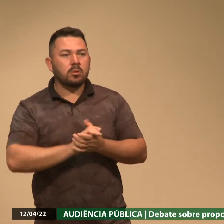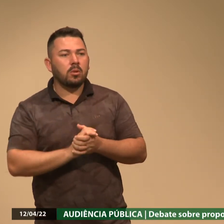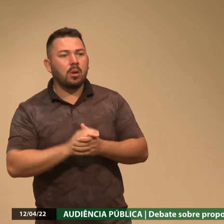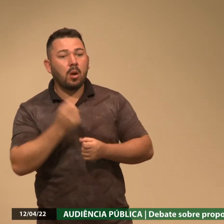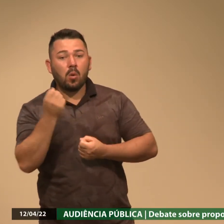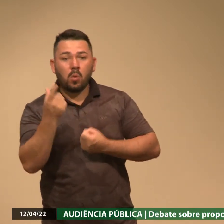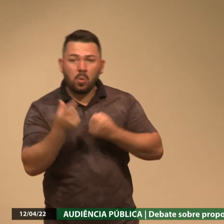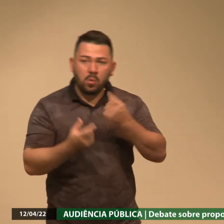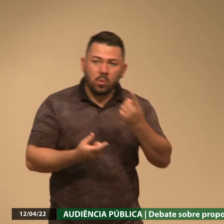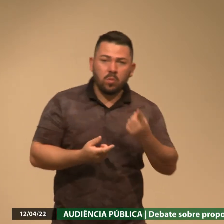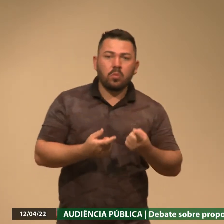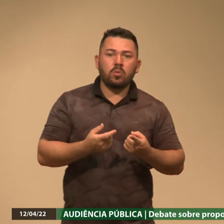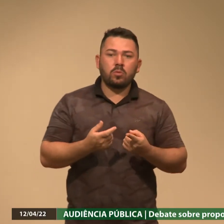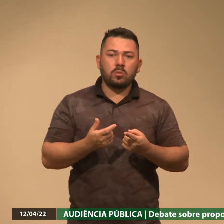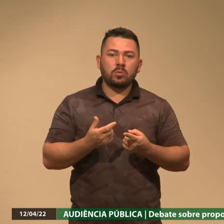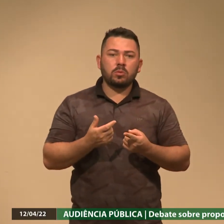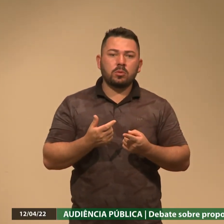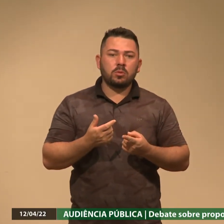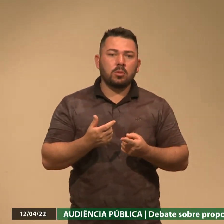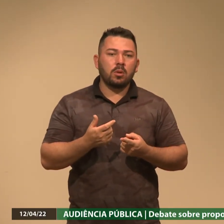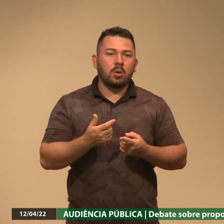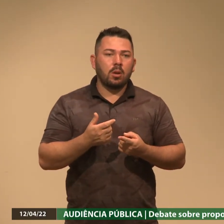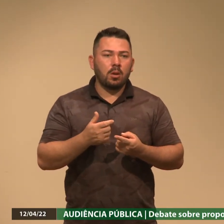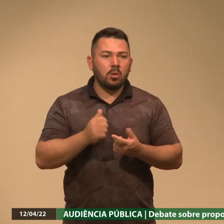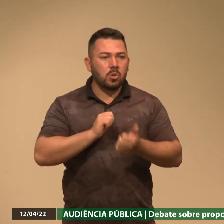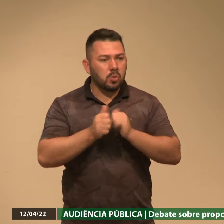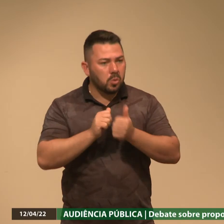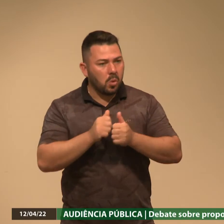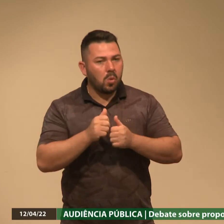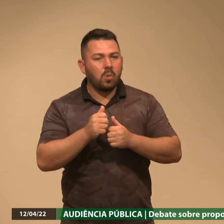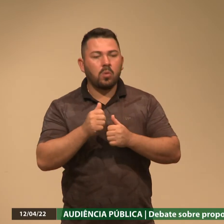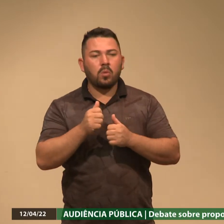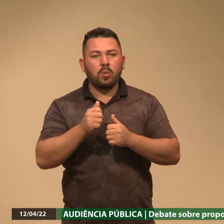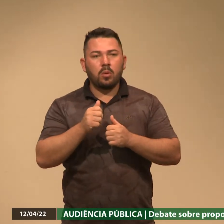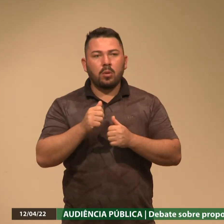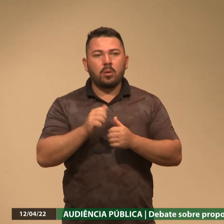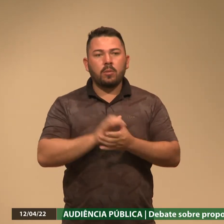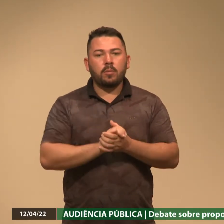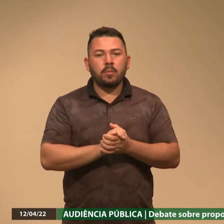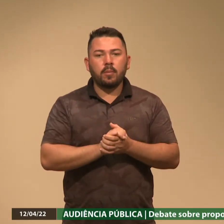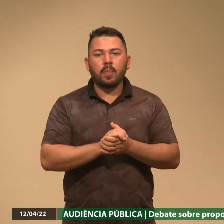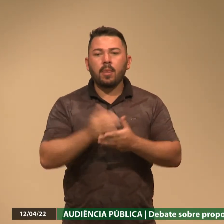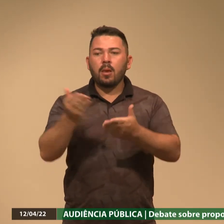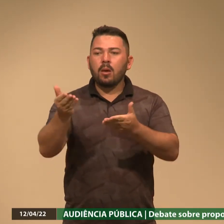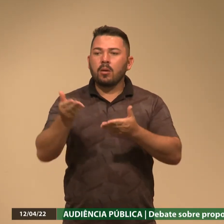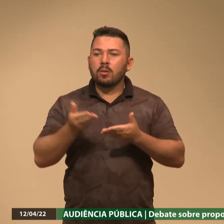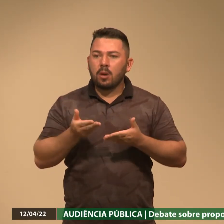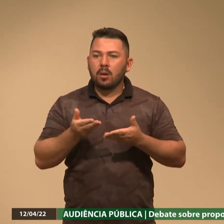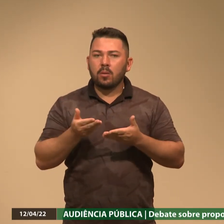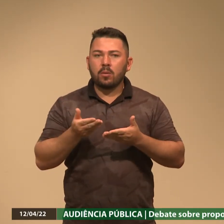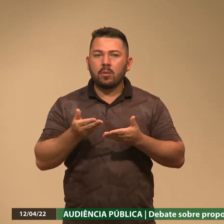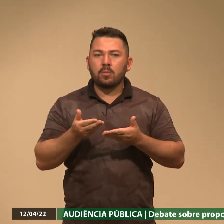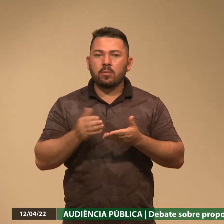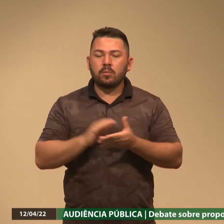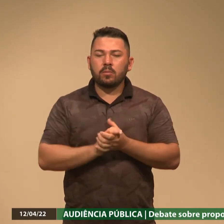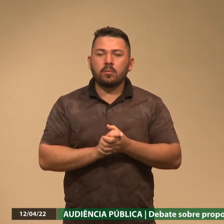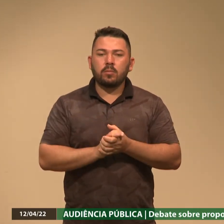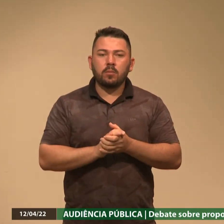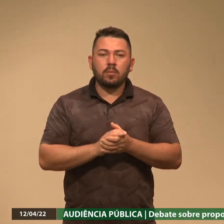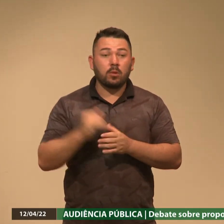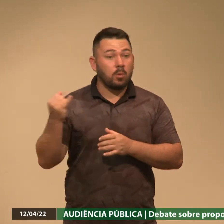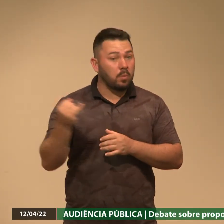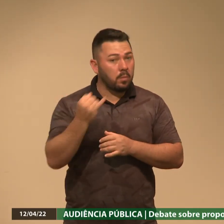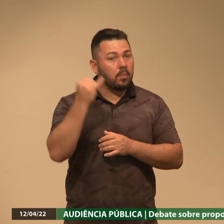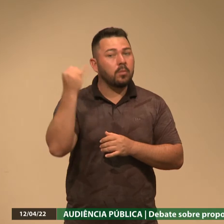alguns atletas catarinenses e deputado Sargento Lima eu trago aqui uma proposição importante